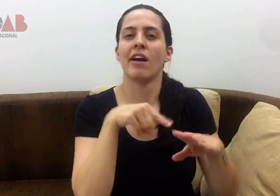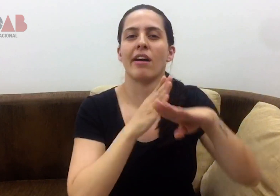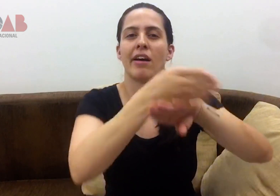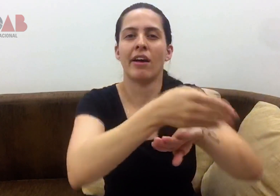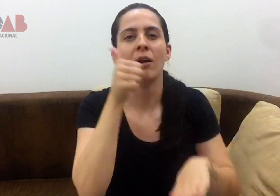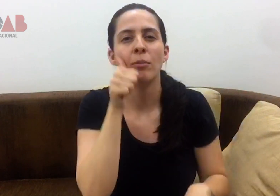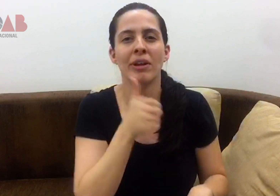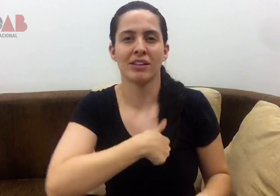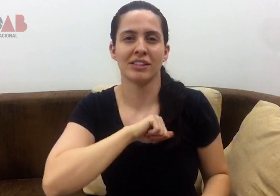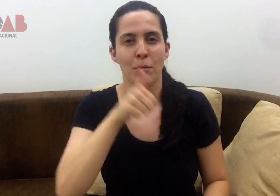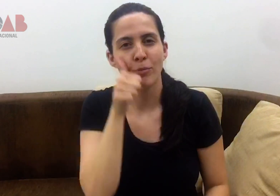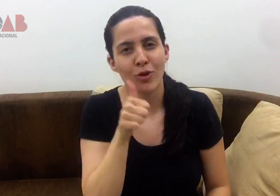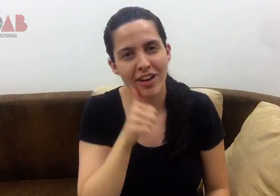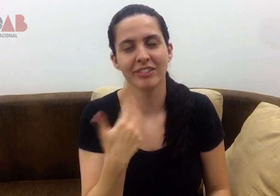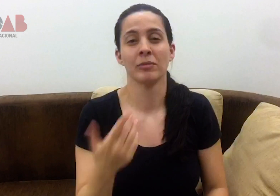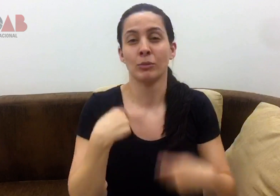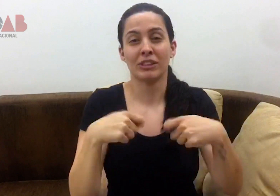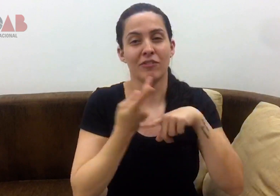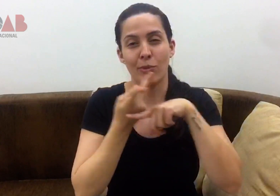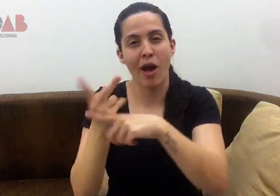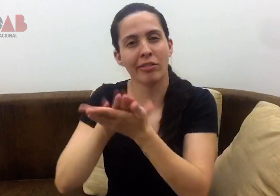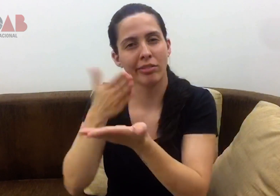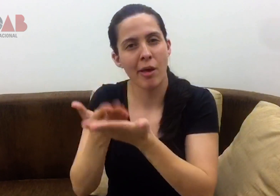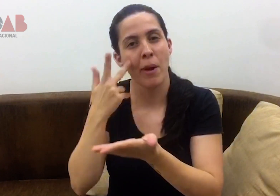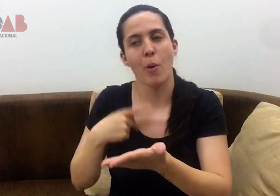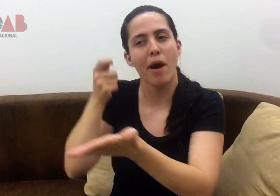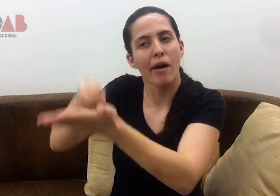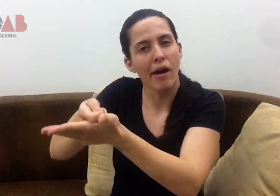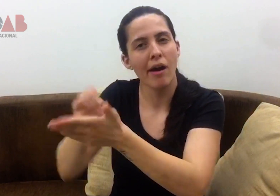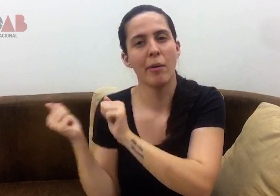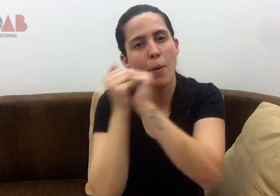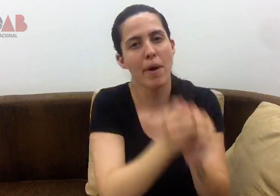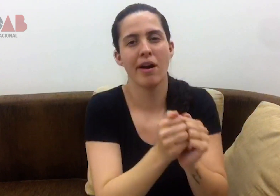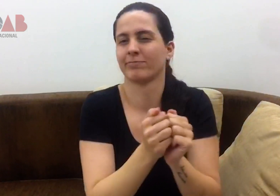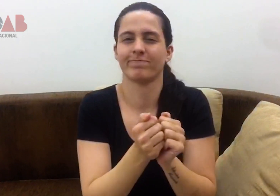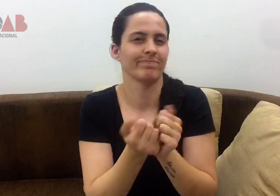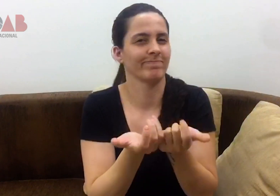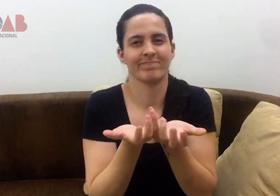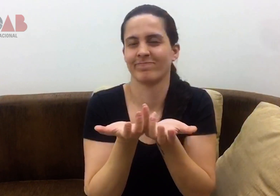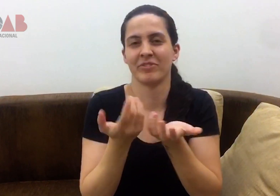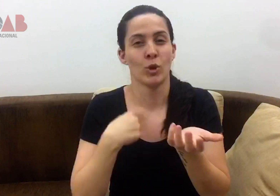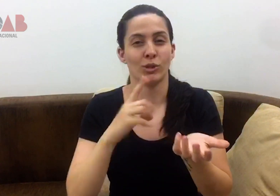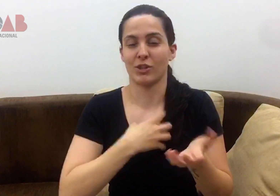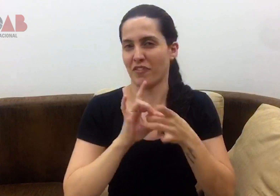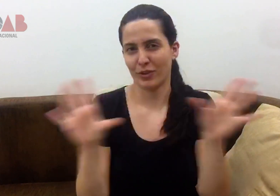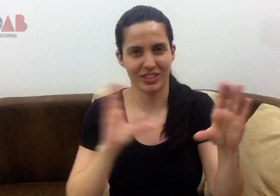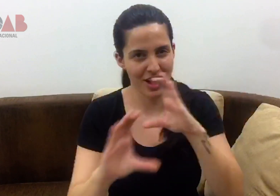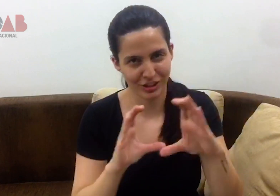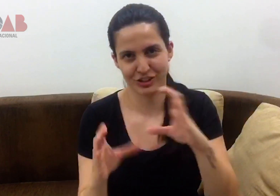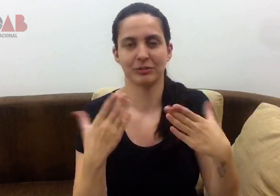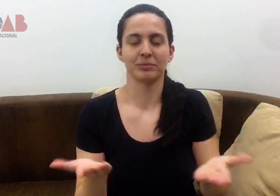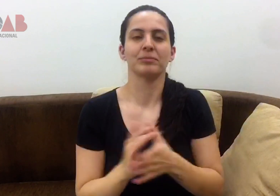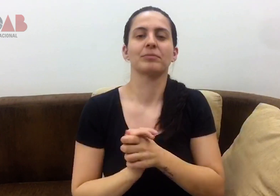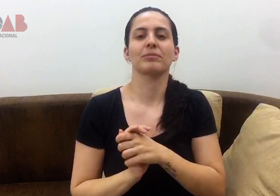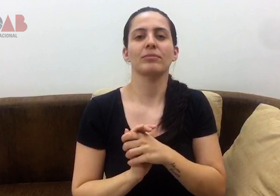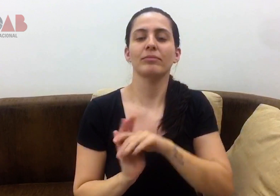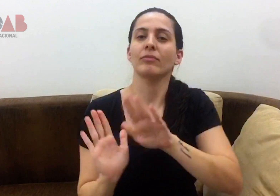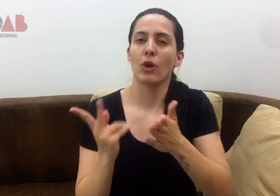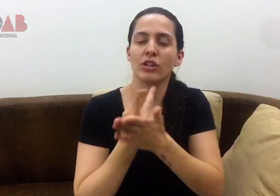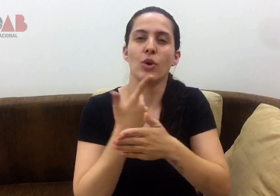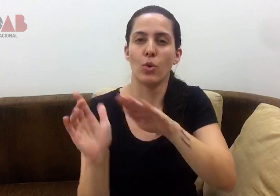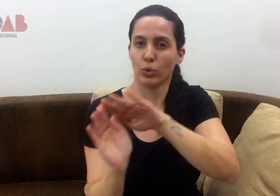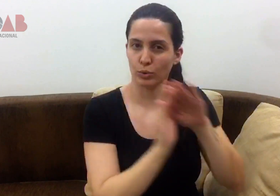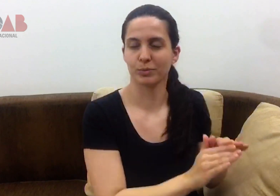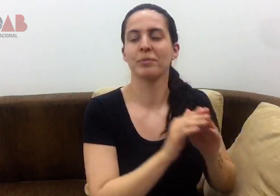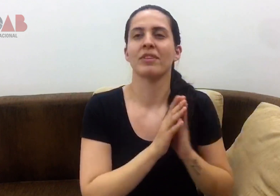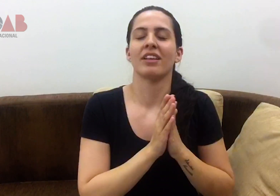médica, precisamos de intérprete, mas pagar esse profissional é difícil. A comunicação deve ser garantida. Quando minha filha nasceu,